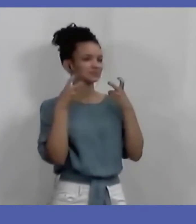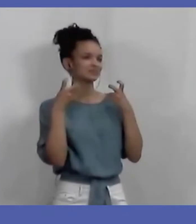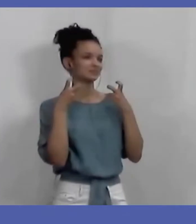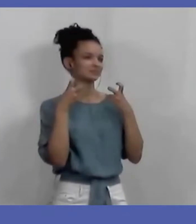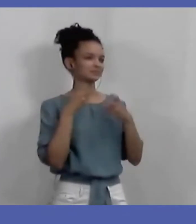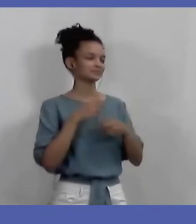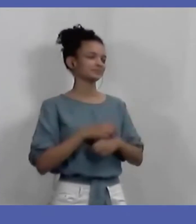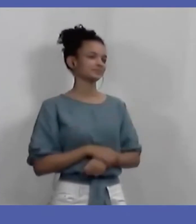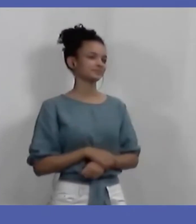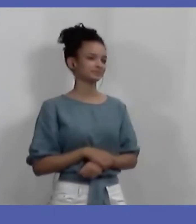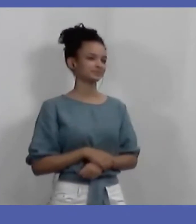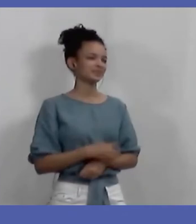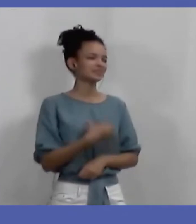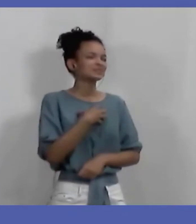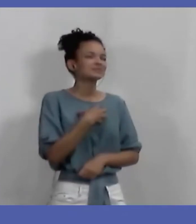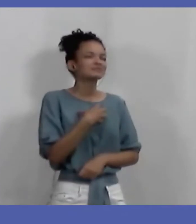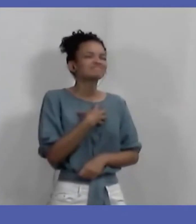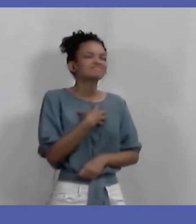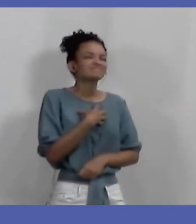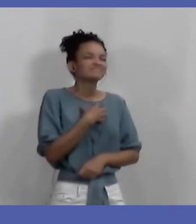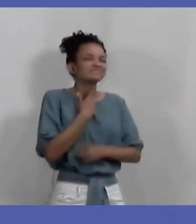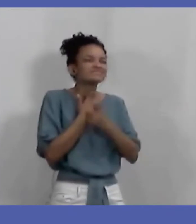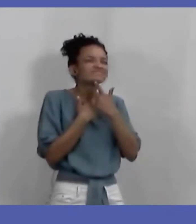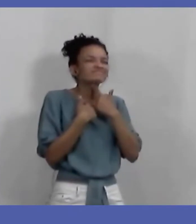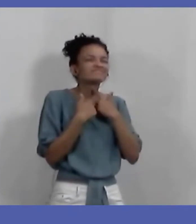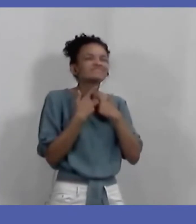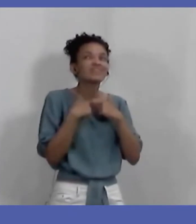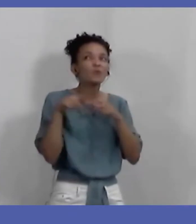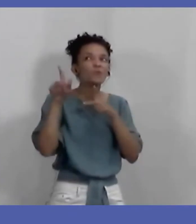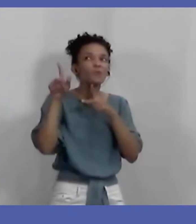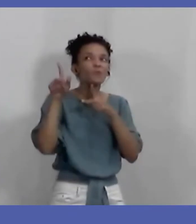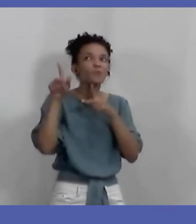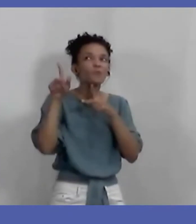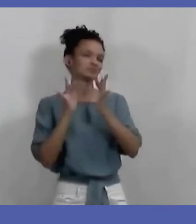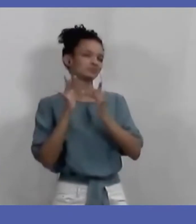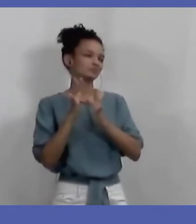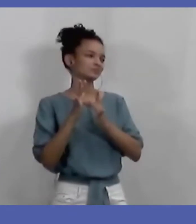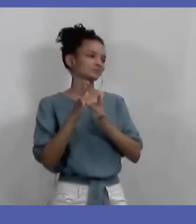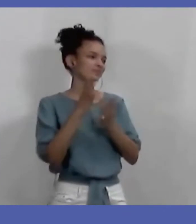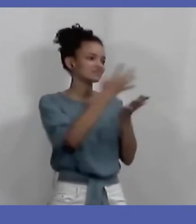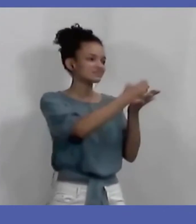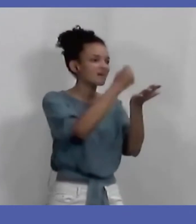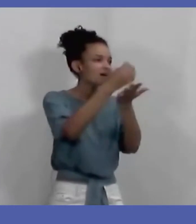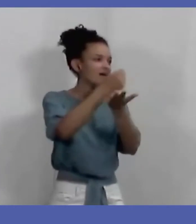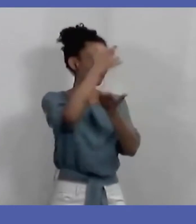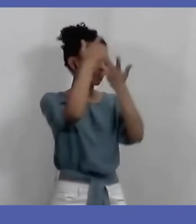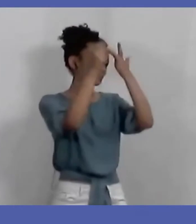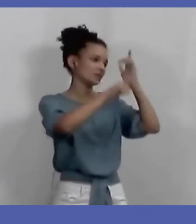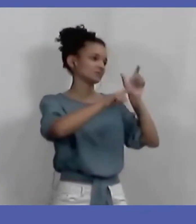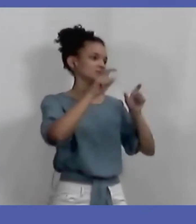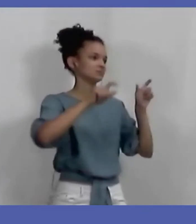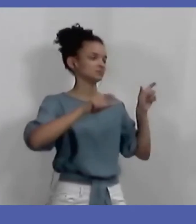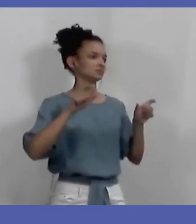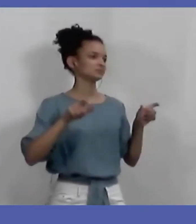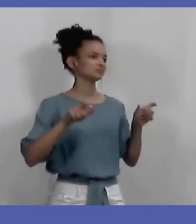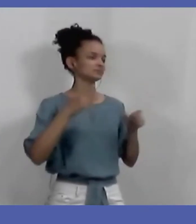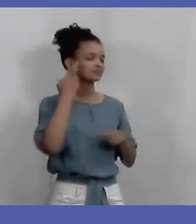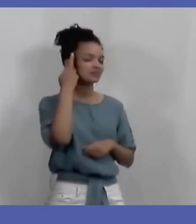esse desespero do Senhor pelos pecadores. Oh Senhor Jesus,